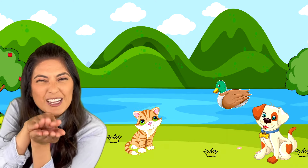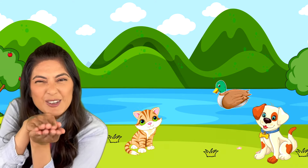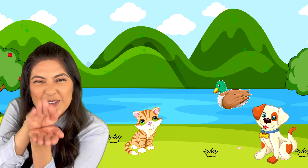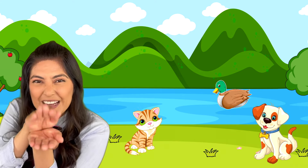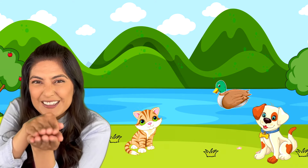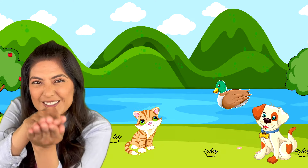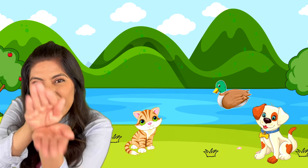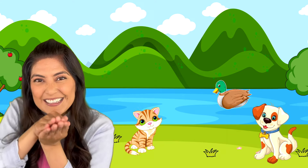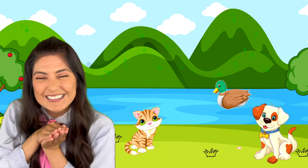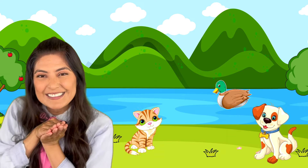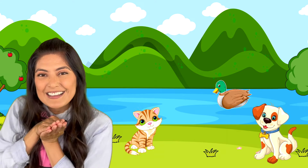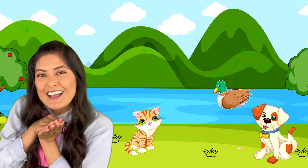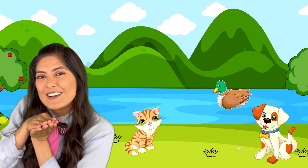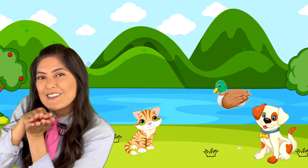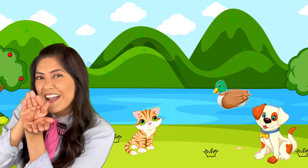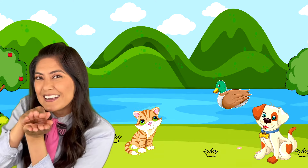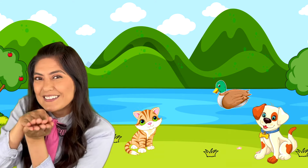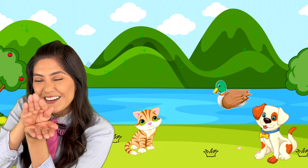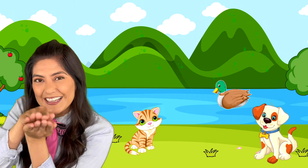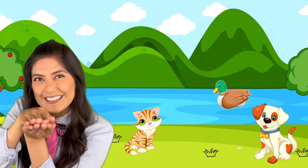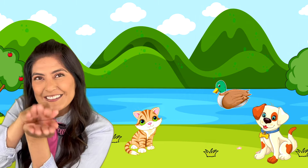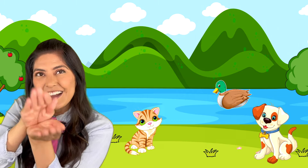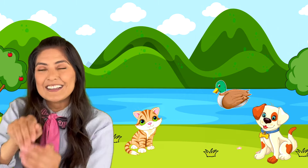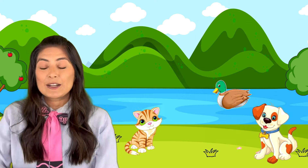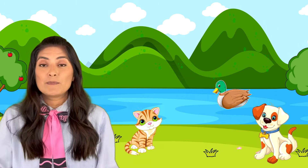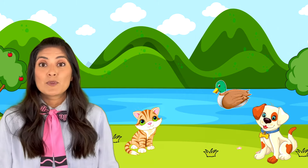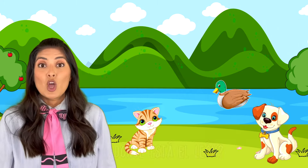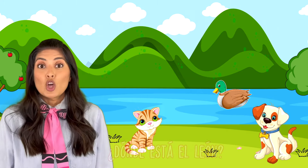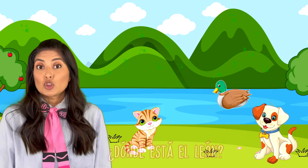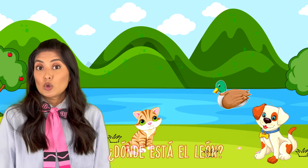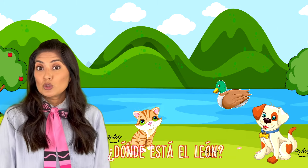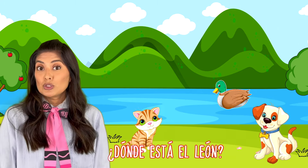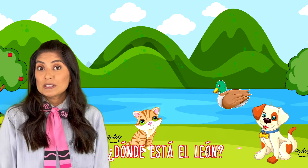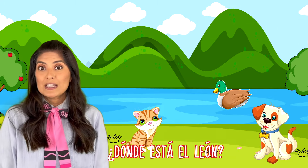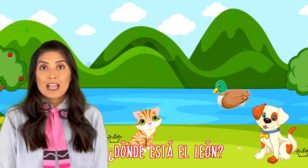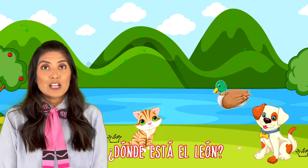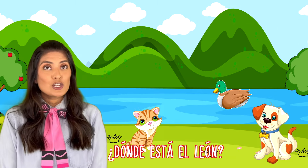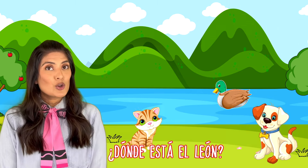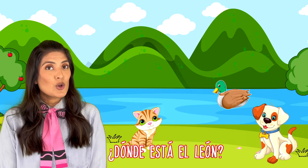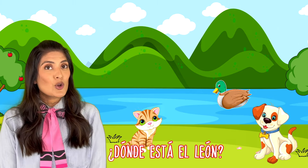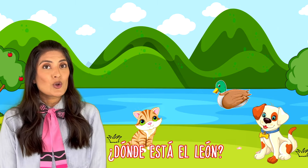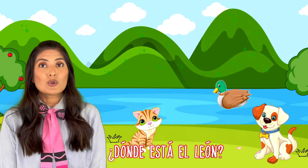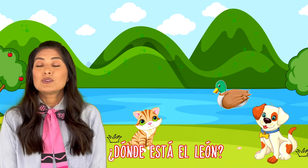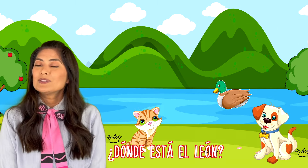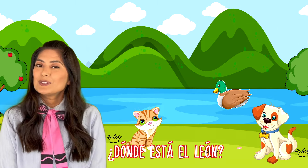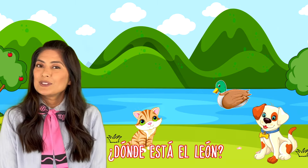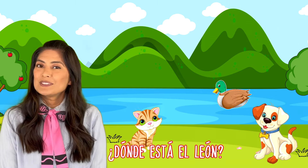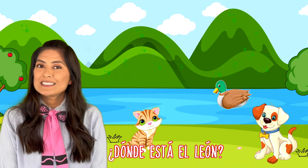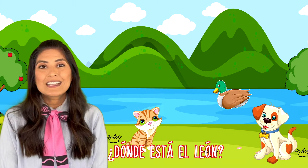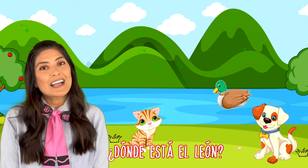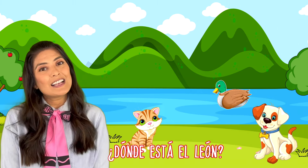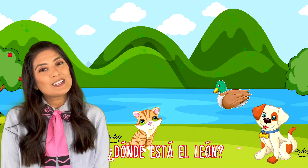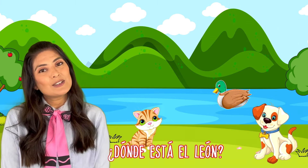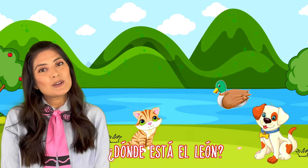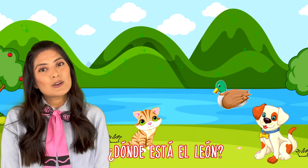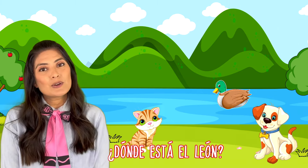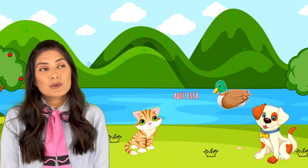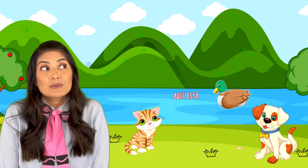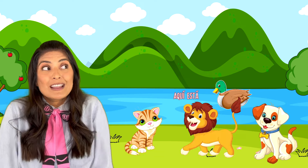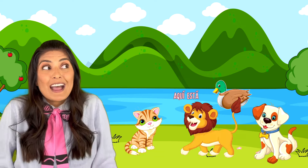quack, quack, quack, quack, quack. ¿Dónde está el león? ¿Dónde está el león?